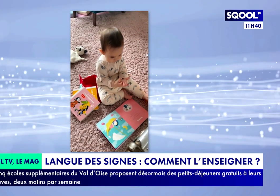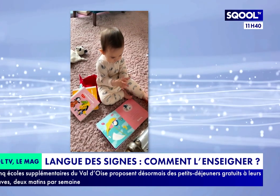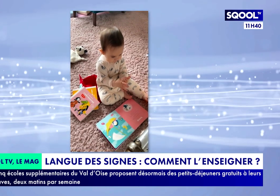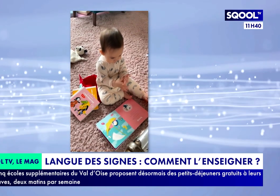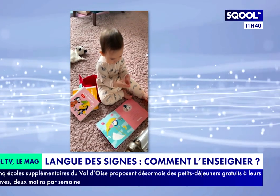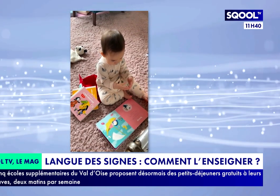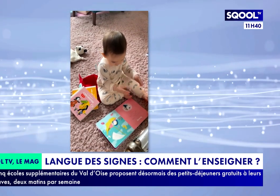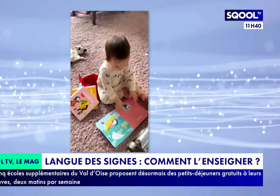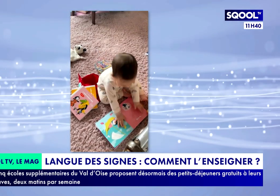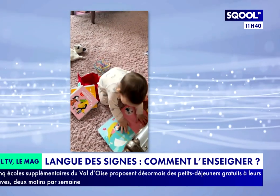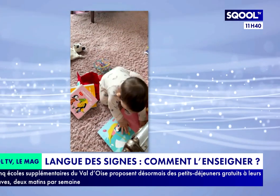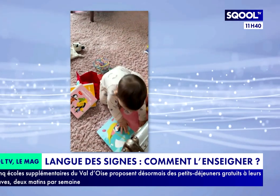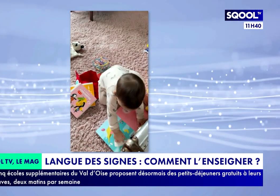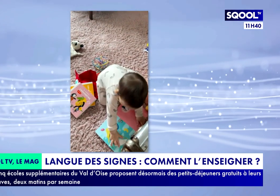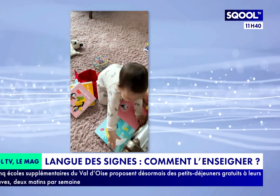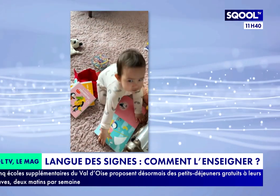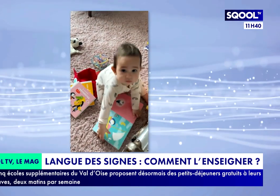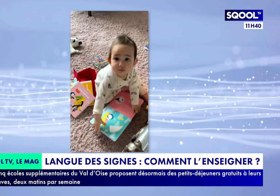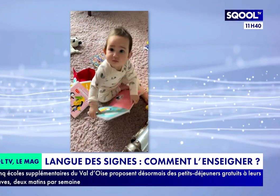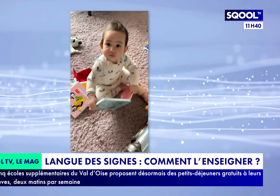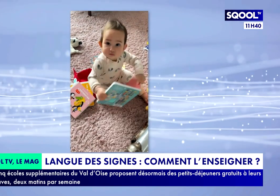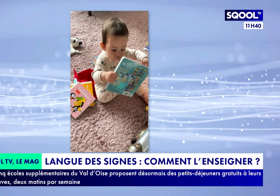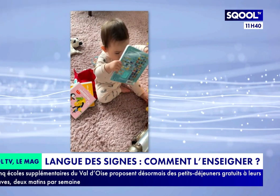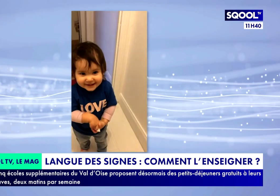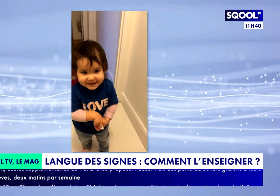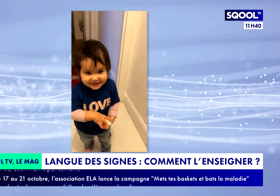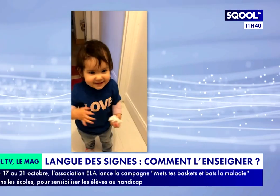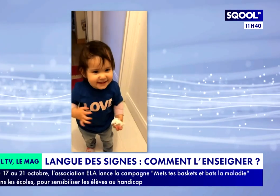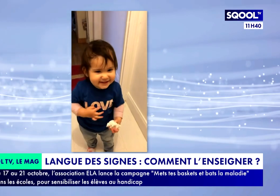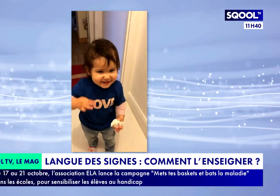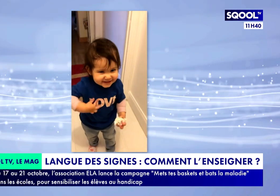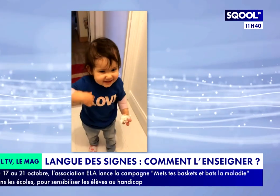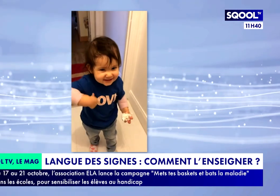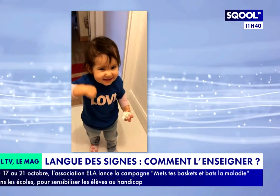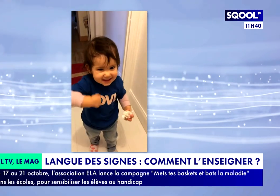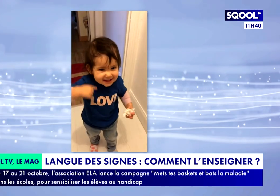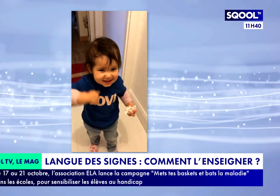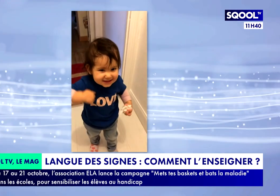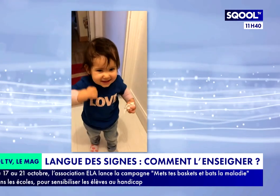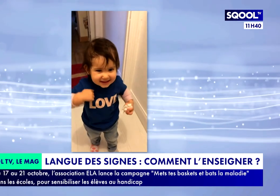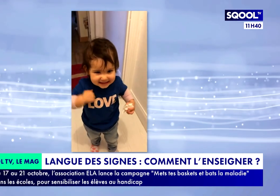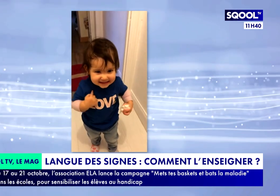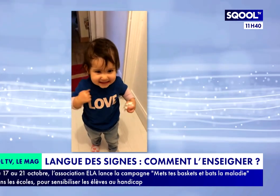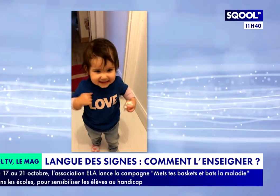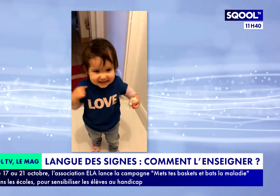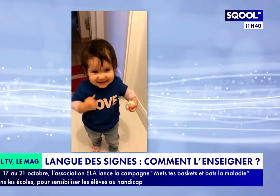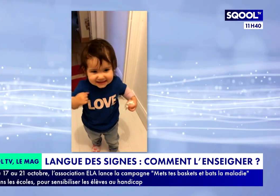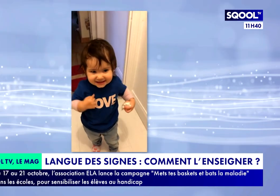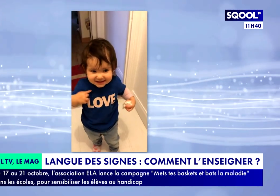moment-là, les vidéos prennent des milliers de vues. À la base, c'était pour des copines, pour dépanner des copines. Et on voit qu'il y un besoin. Sur le terrain, il y a beaucoup